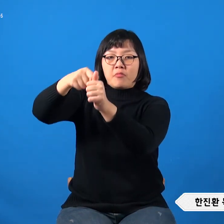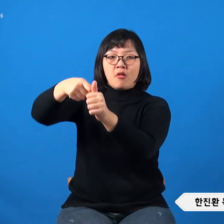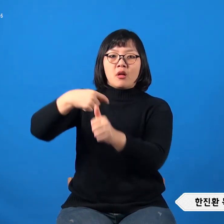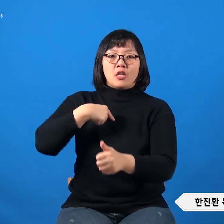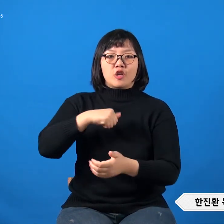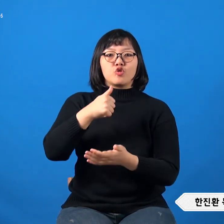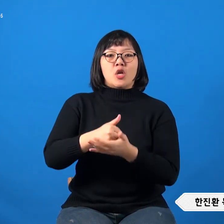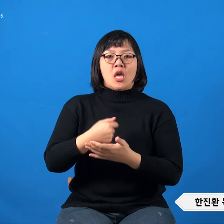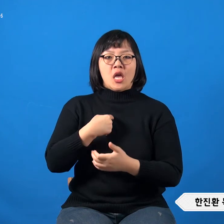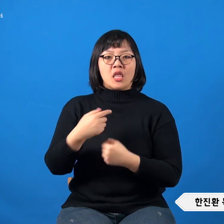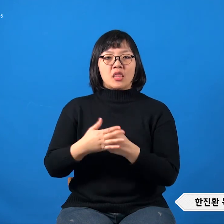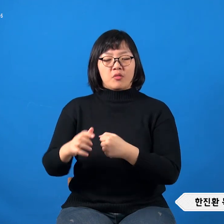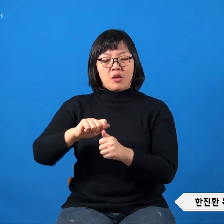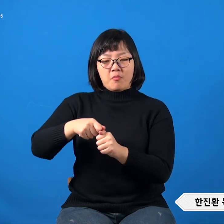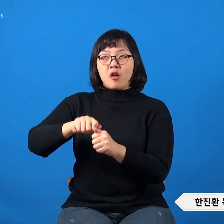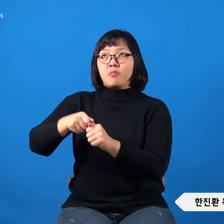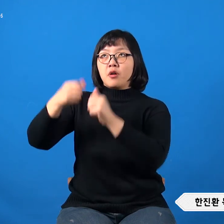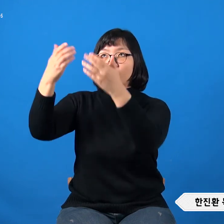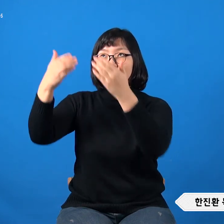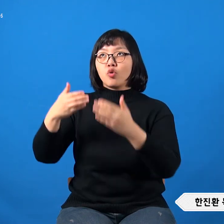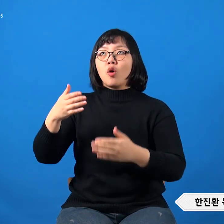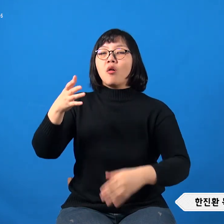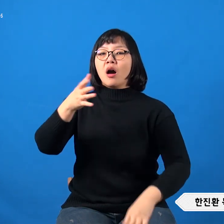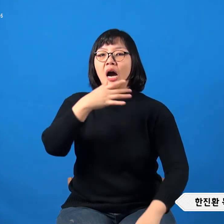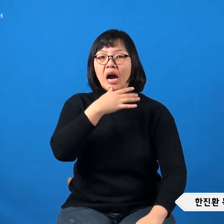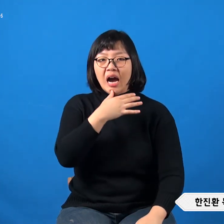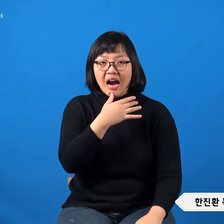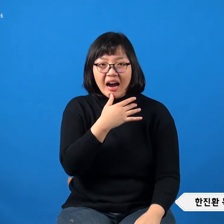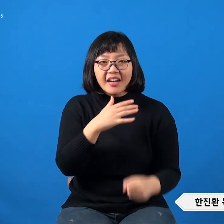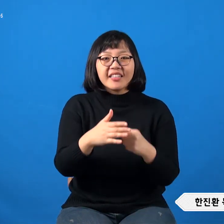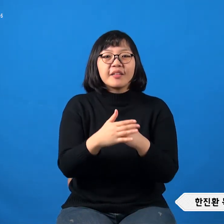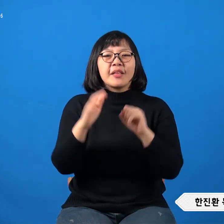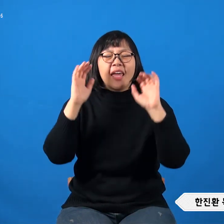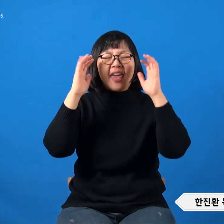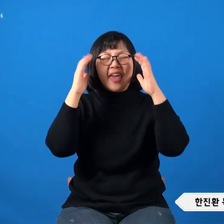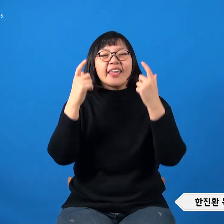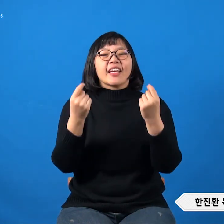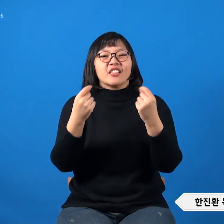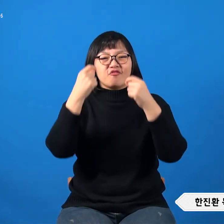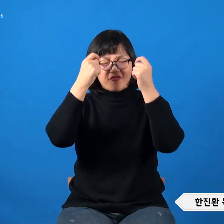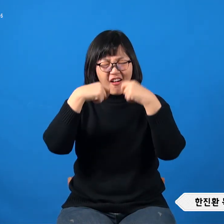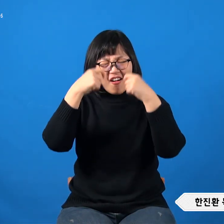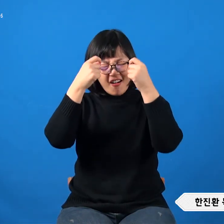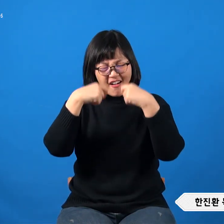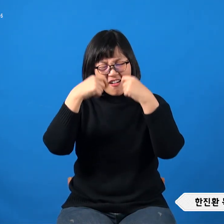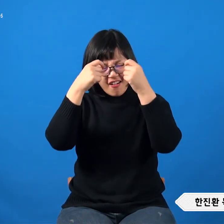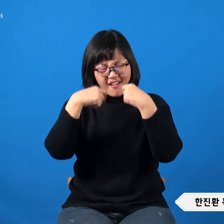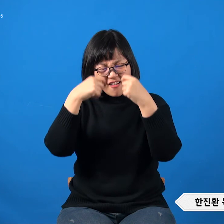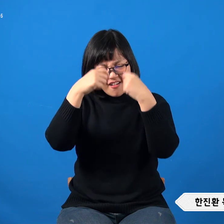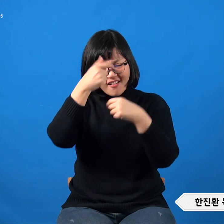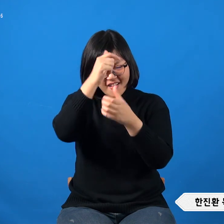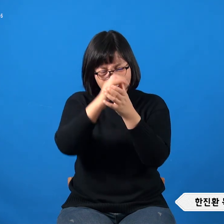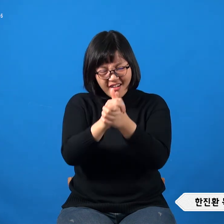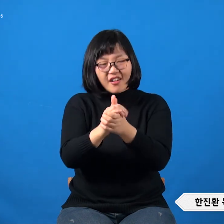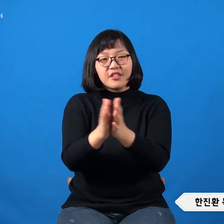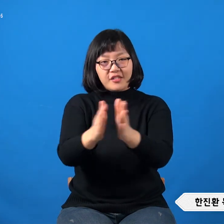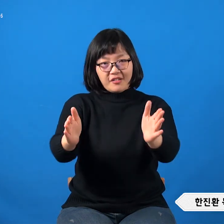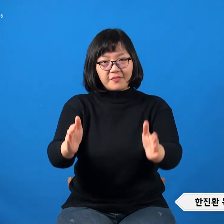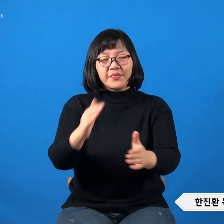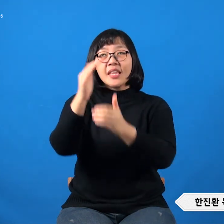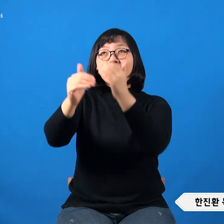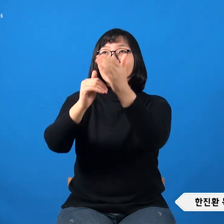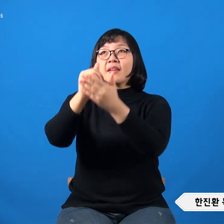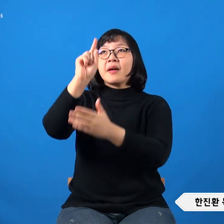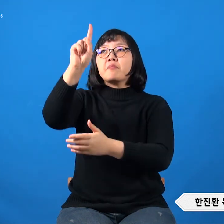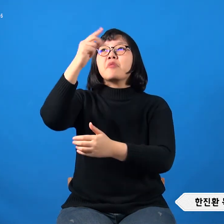깨달은 것입니다. 그래서 어린아이처럼 울면서 하나님 한 번만 살려주시면 죄악된